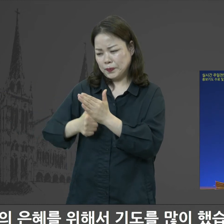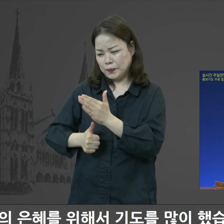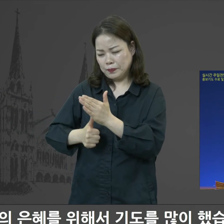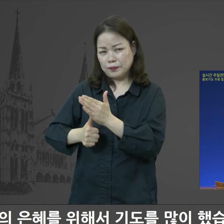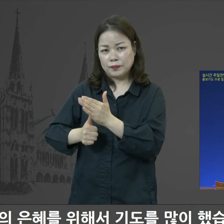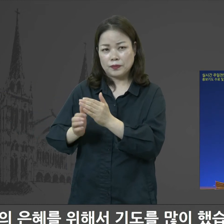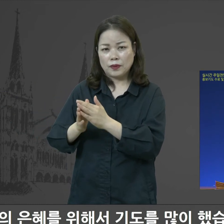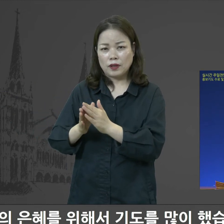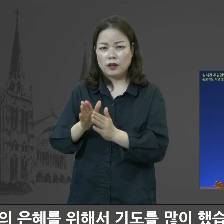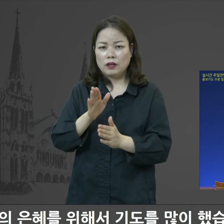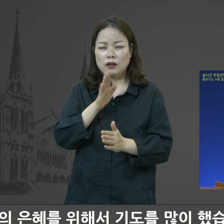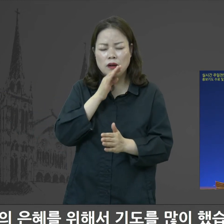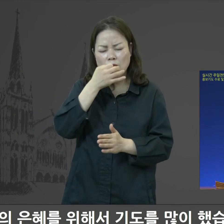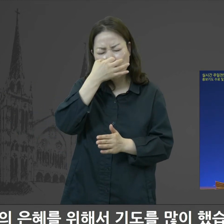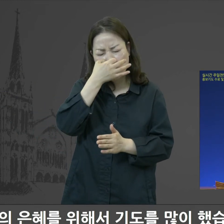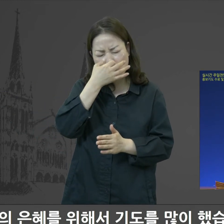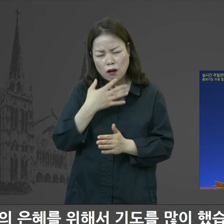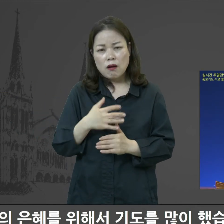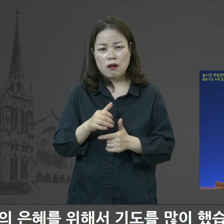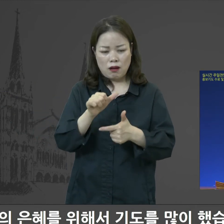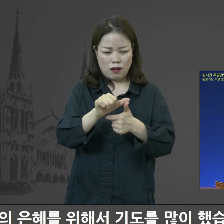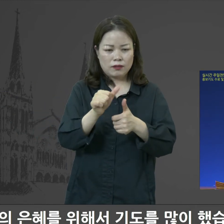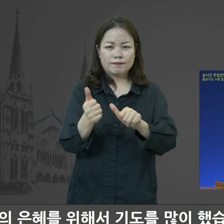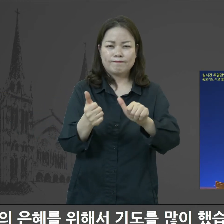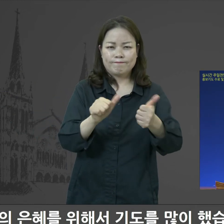그때는 참 힘이 들었습니다.